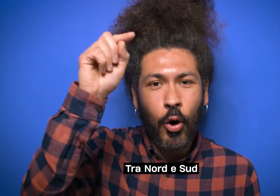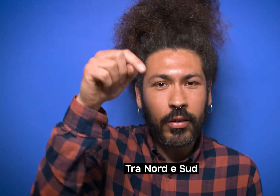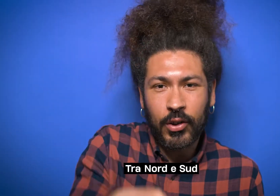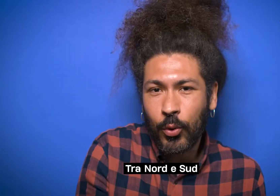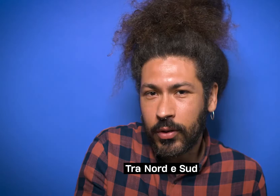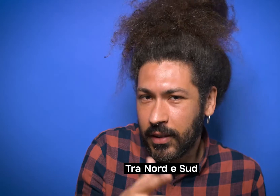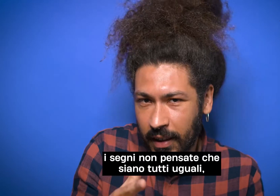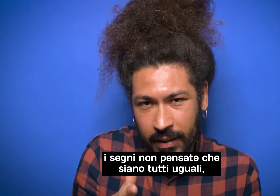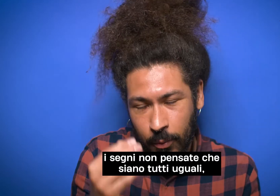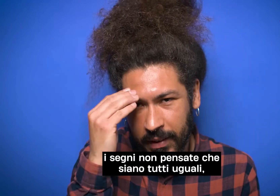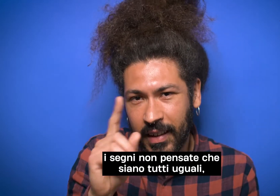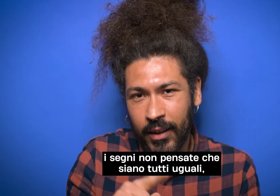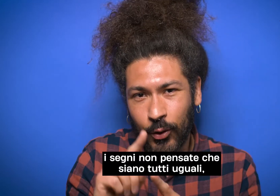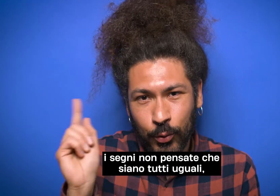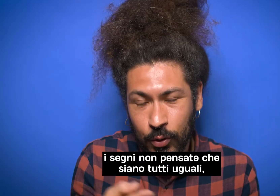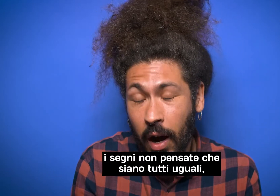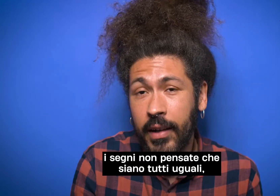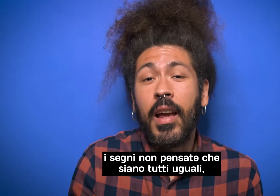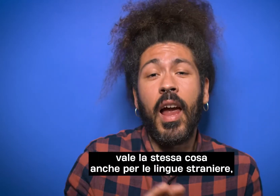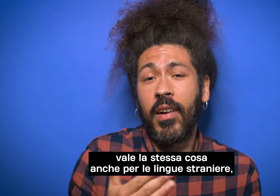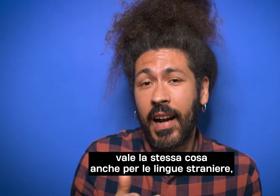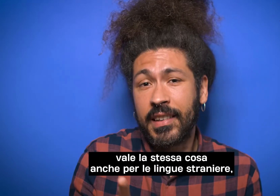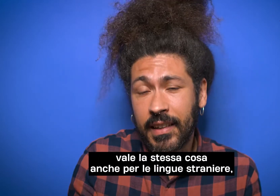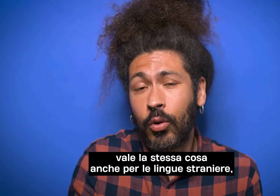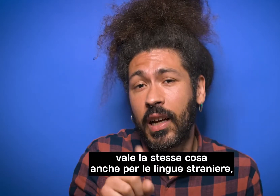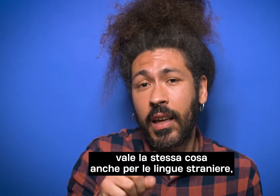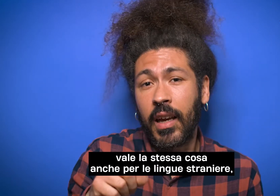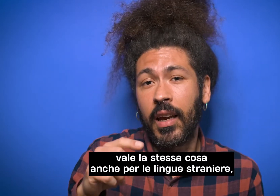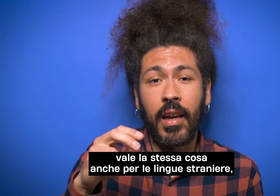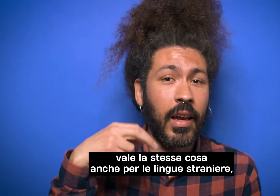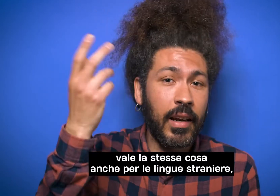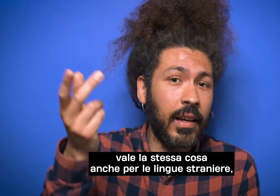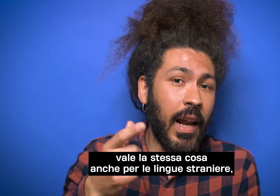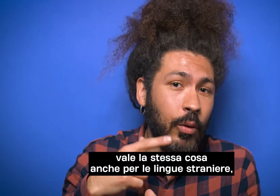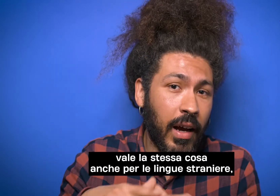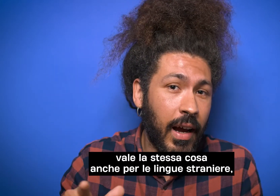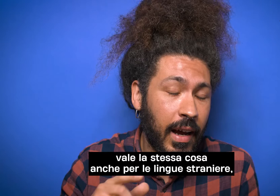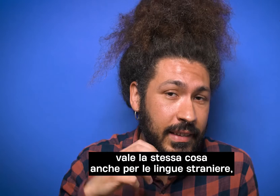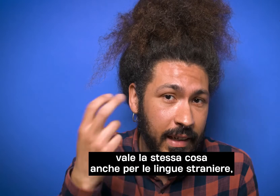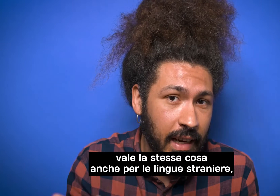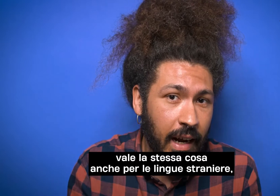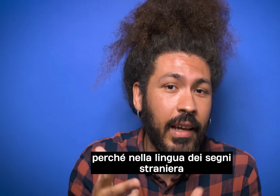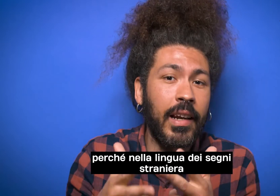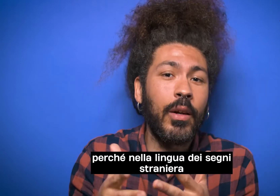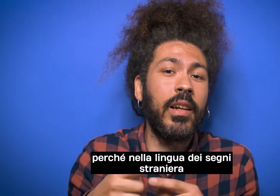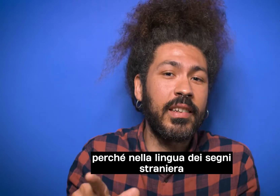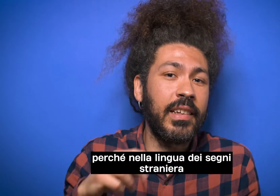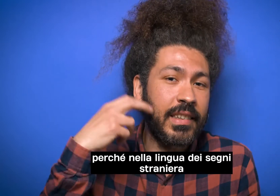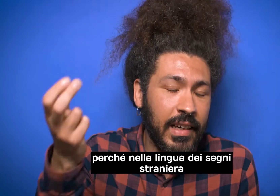nord e sud i segni non pensate che sono tutti uguali, e vale la stessa cosa anche nella lingua straniera, anche la lingua dei segni